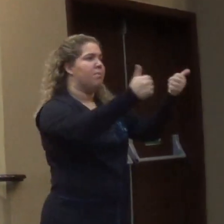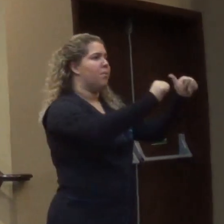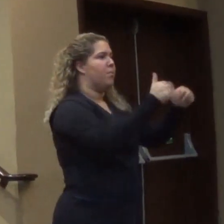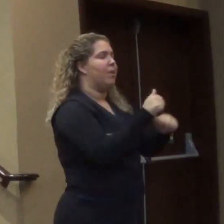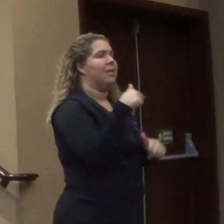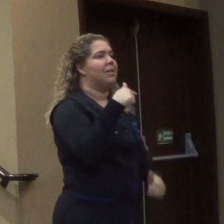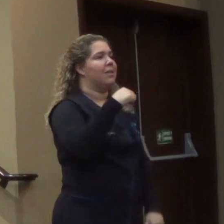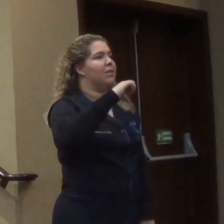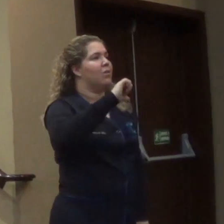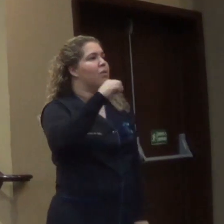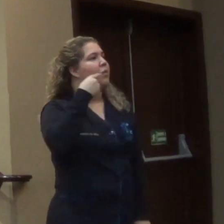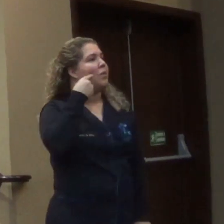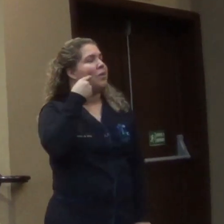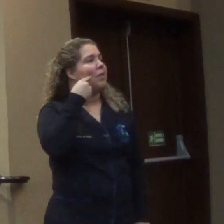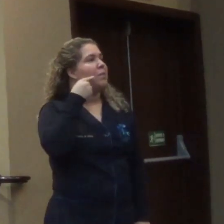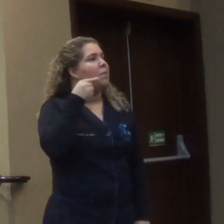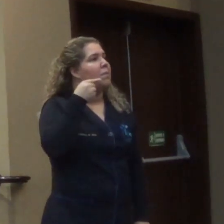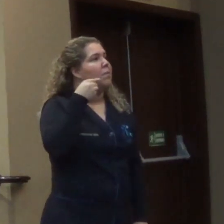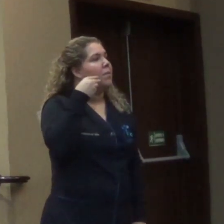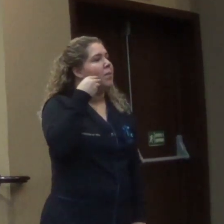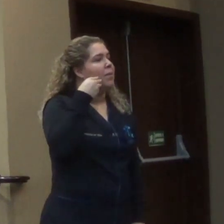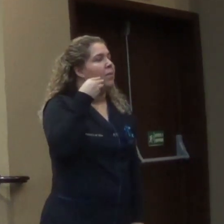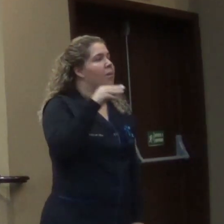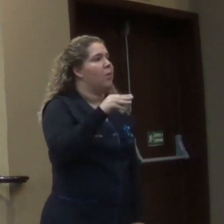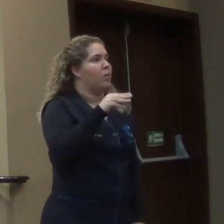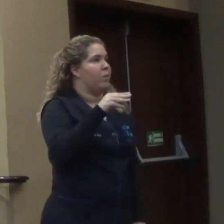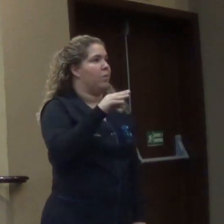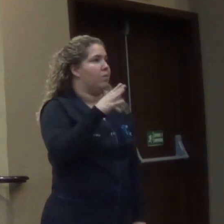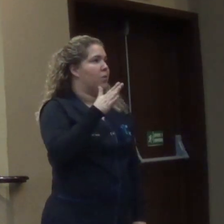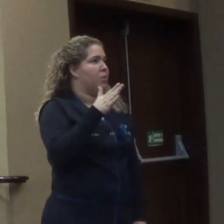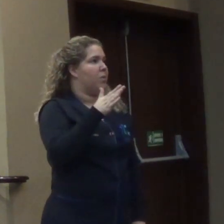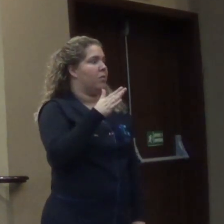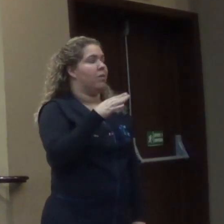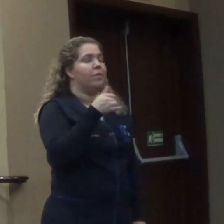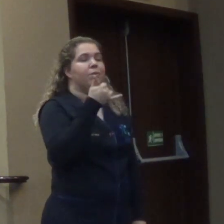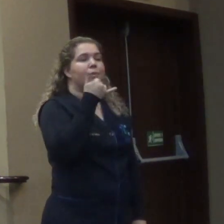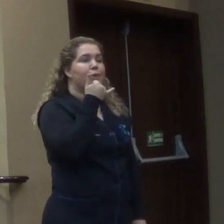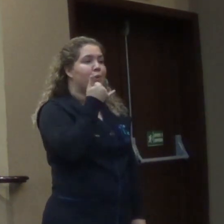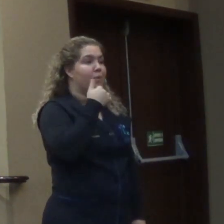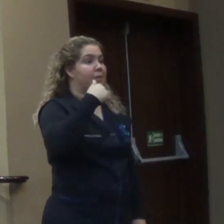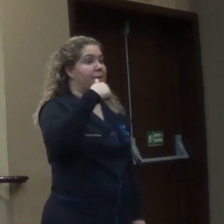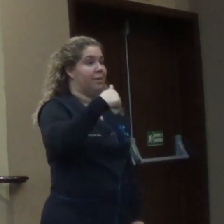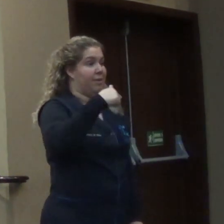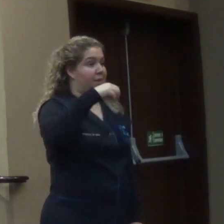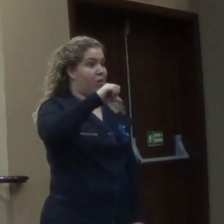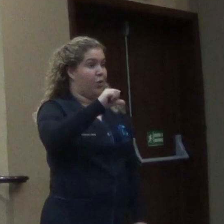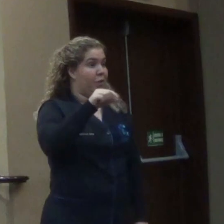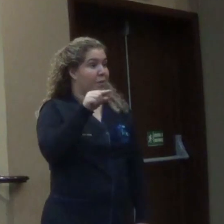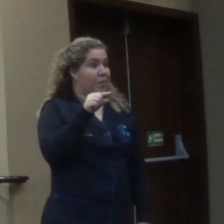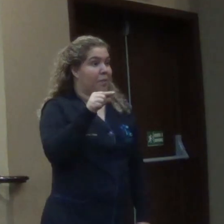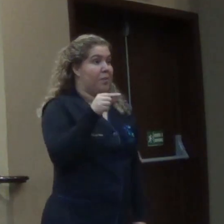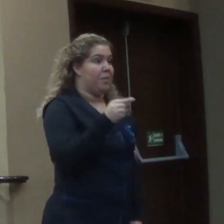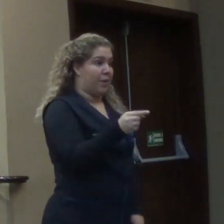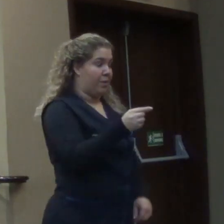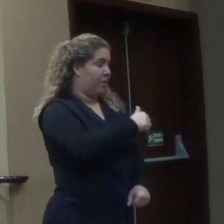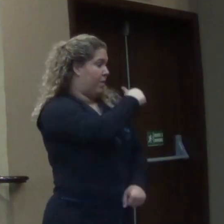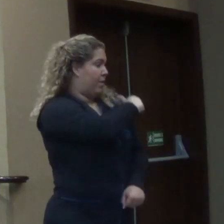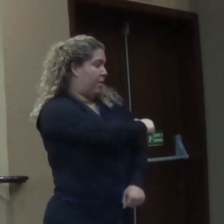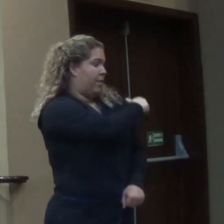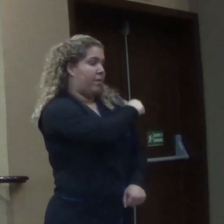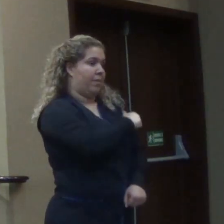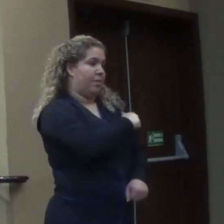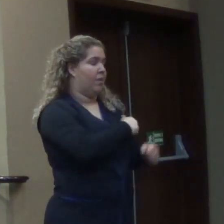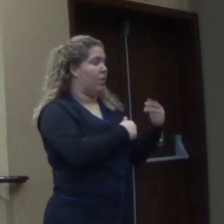mil, praticamente, enfermeiras que foram acompanhadas por até 34 anos, de 1980